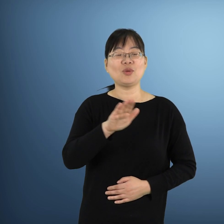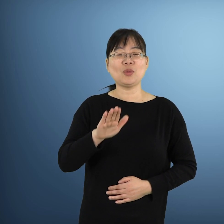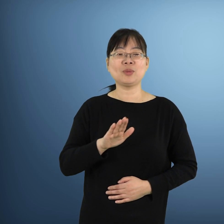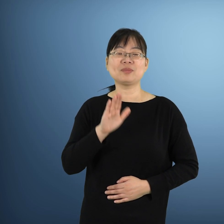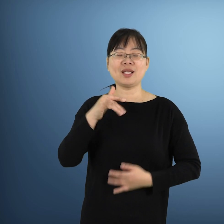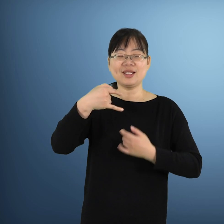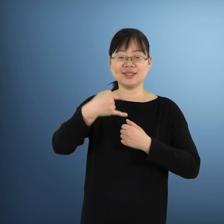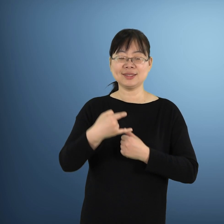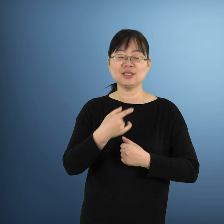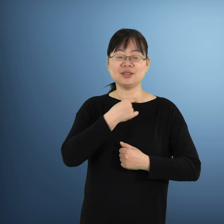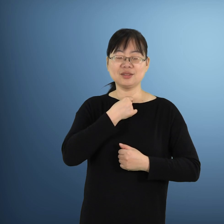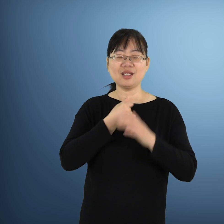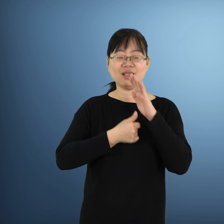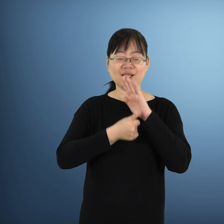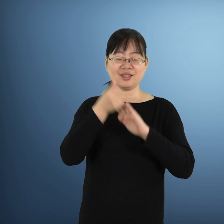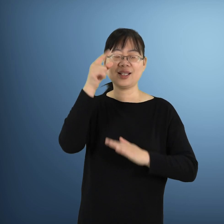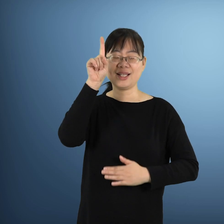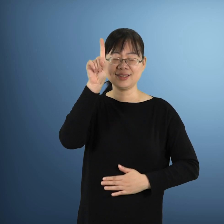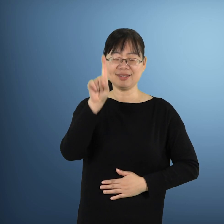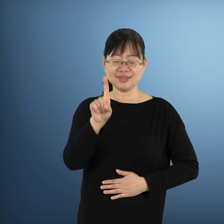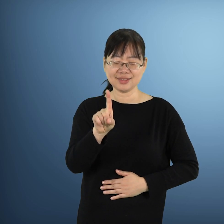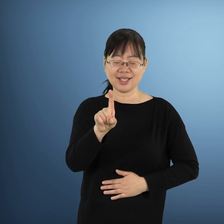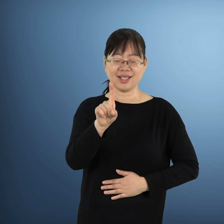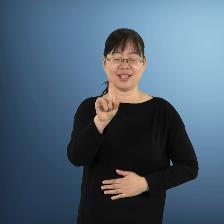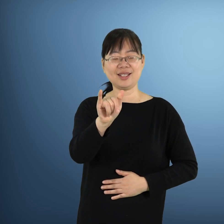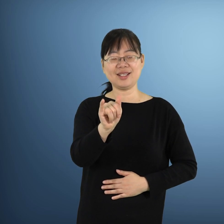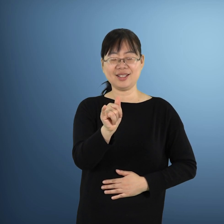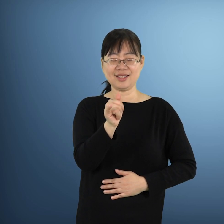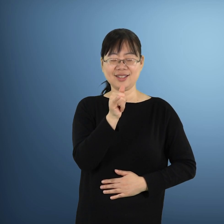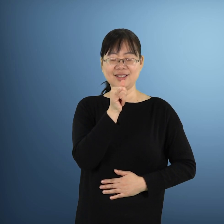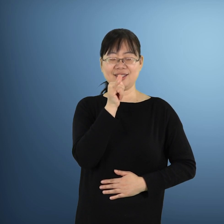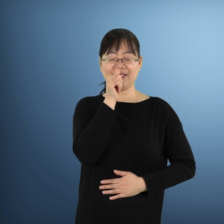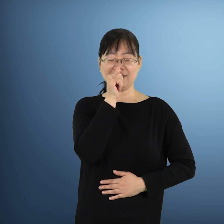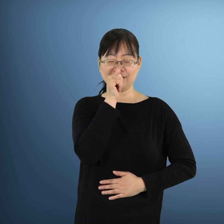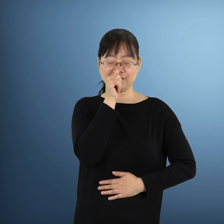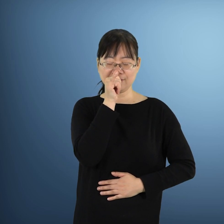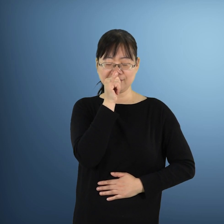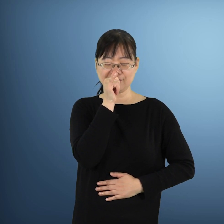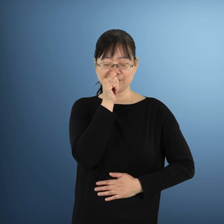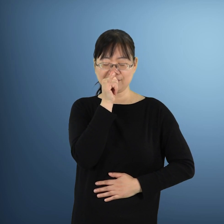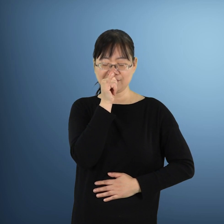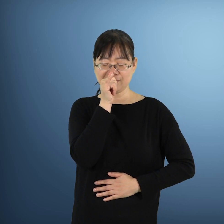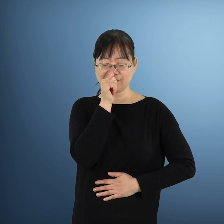우리에겐 소원이 하나 있네.